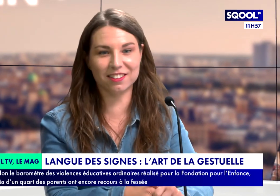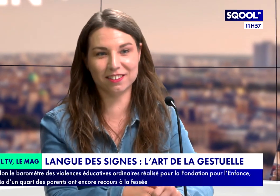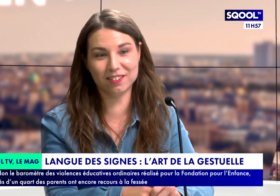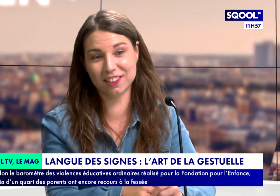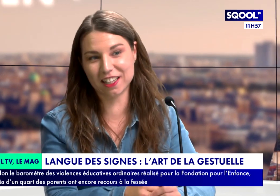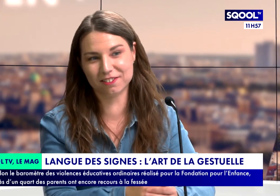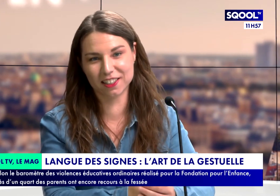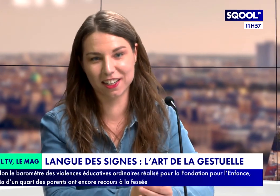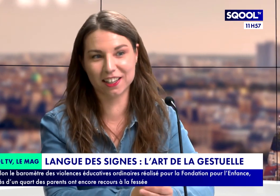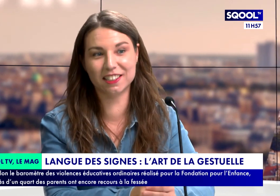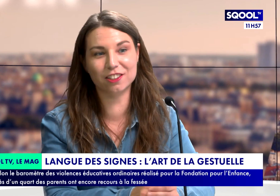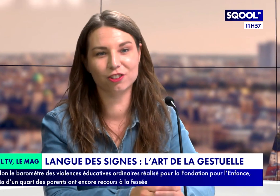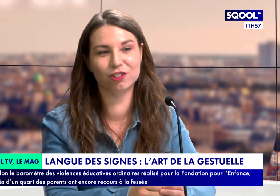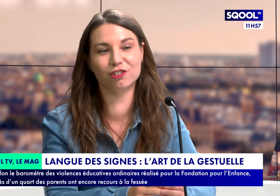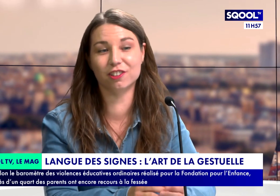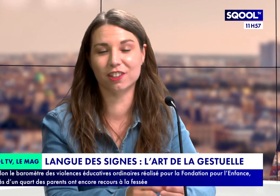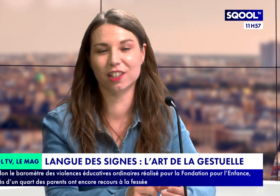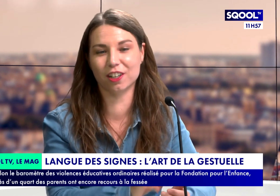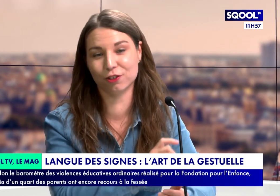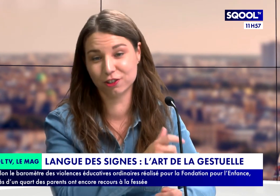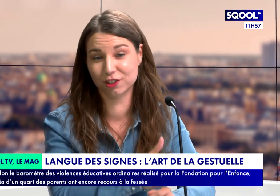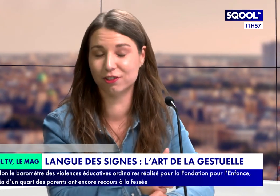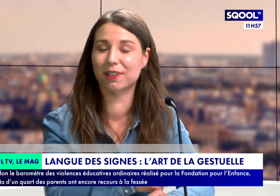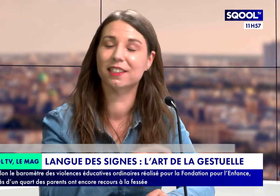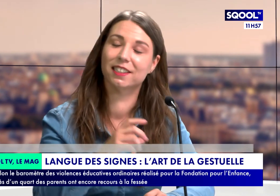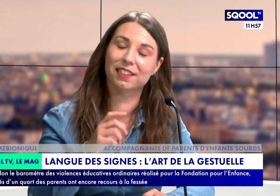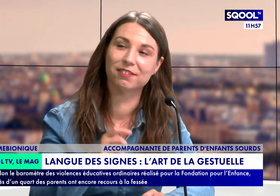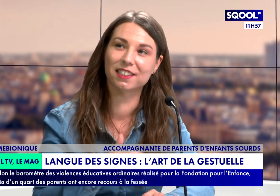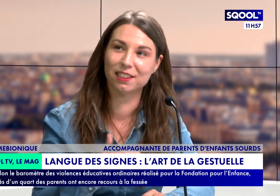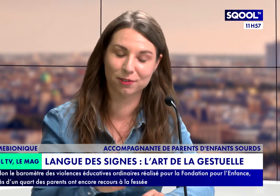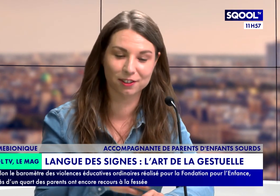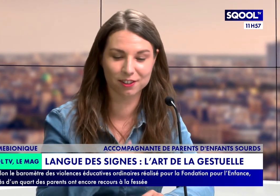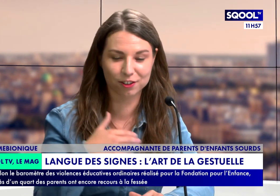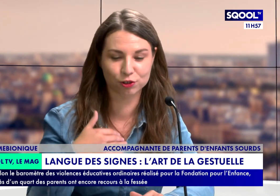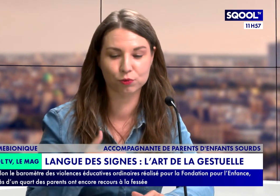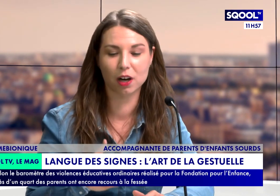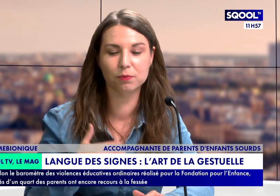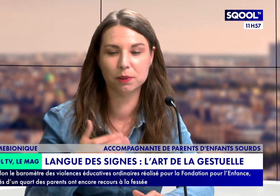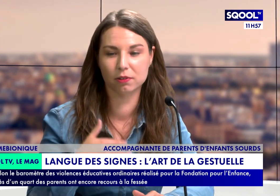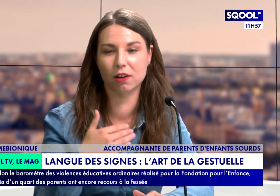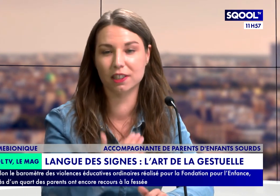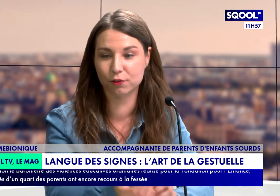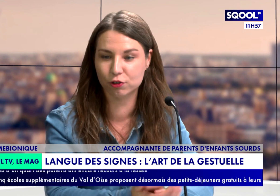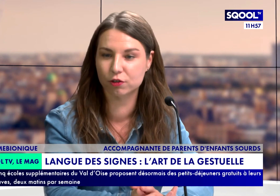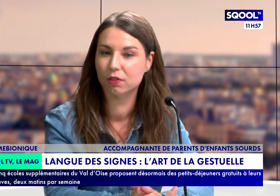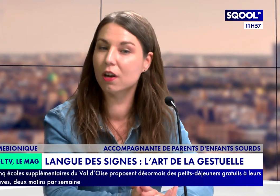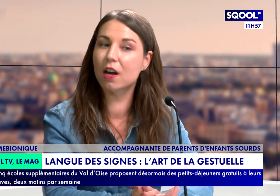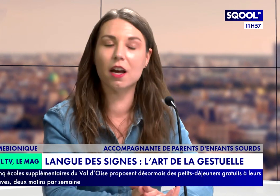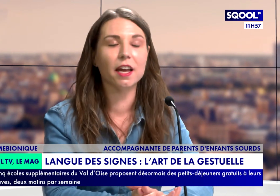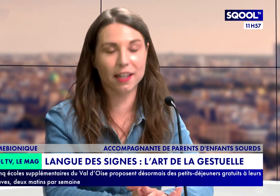Alors, ça fait dix ans que je suis dans les ressources humaines. Et effectivement, je vois un petit peu l'évolution. Il y